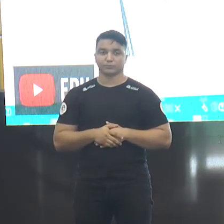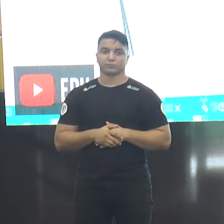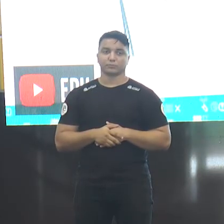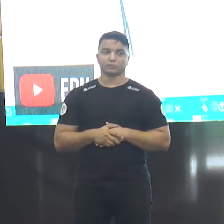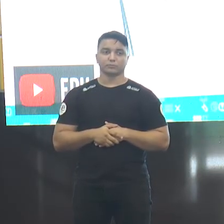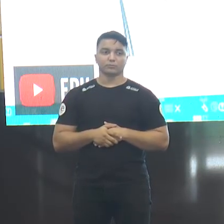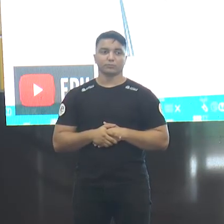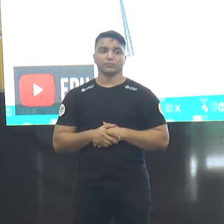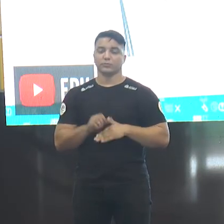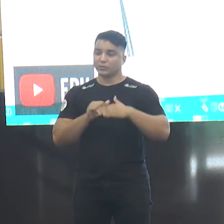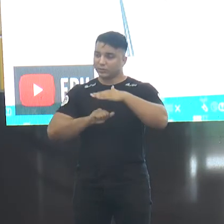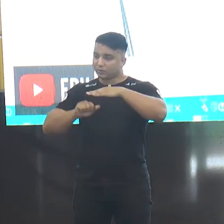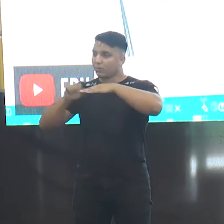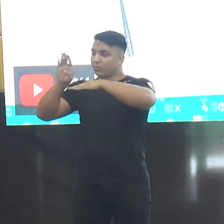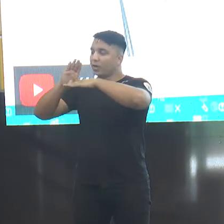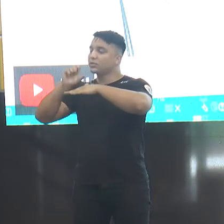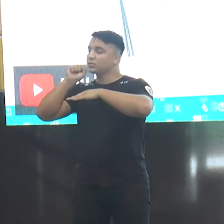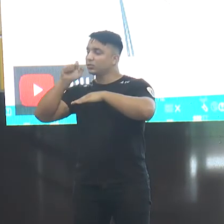mais água. Ácido mais base dá.